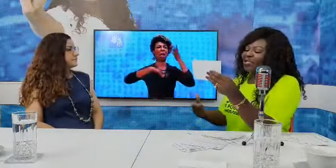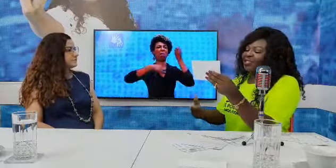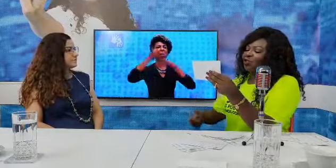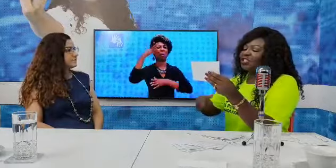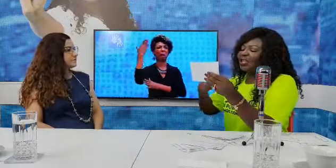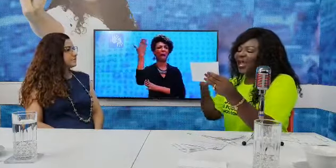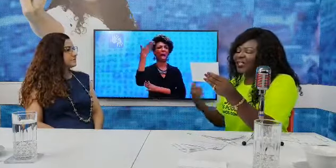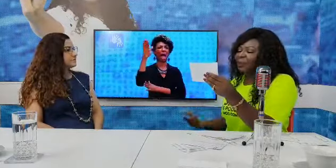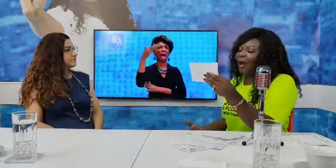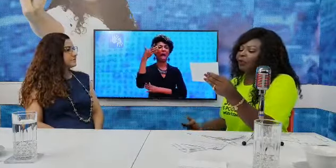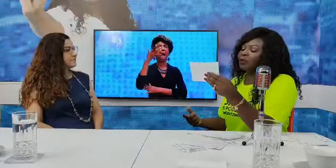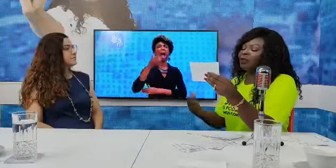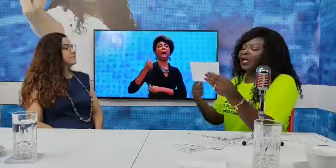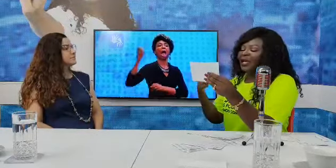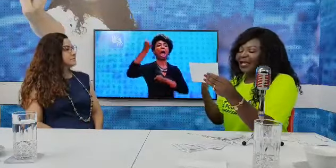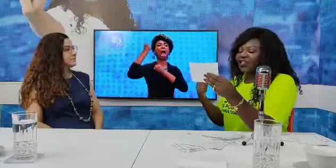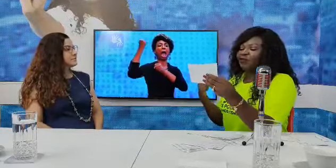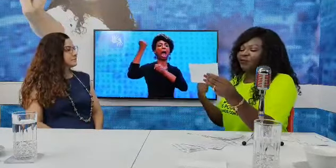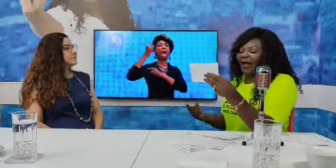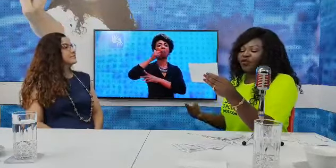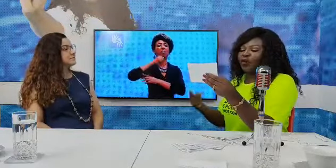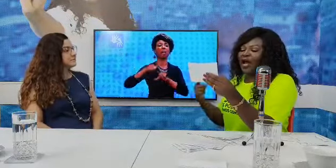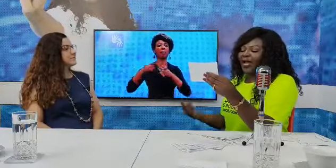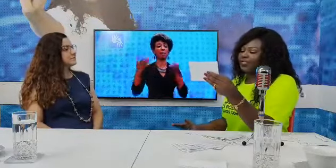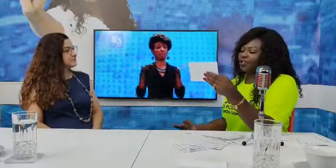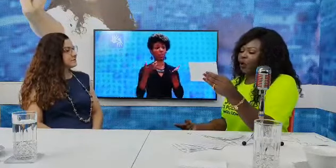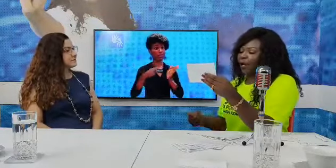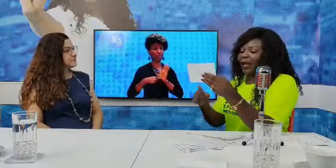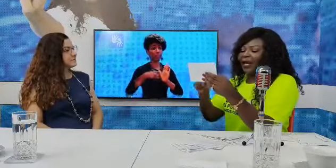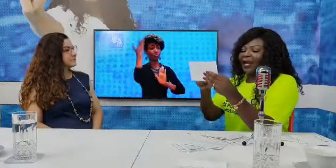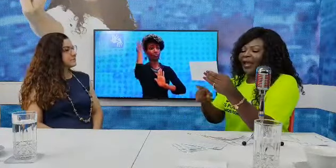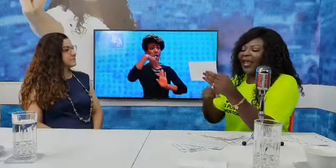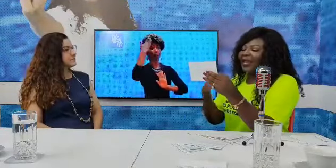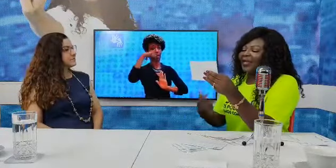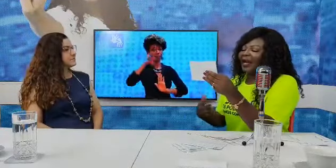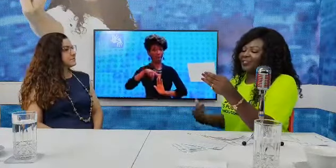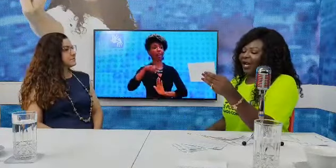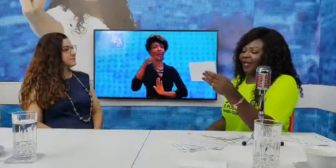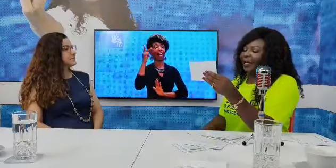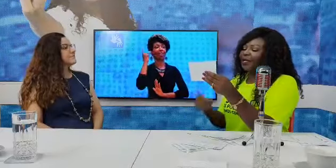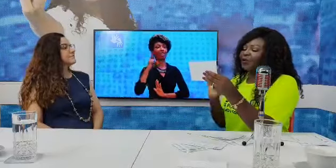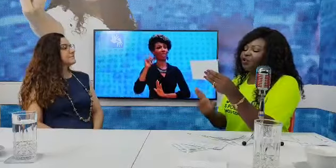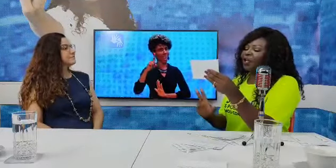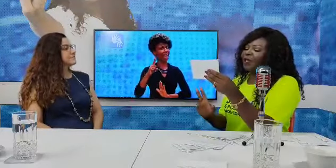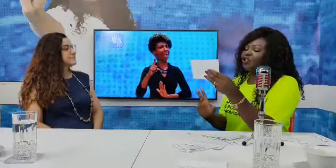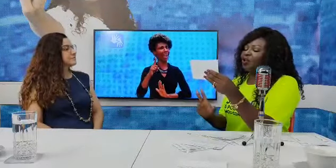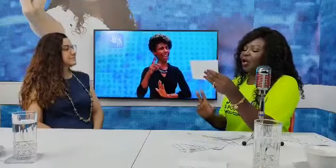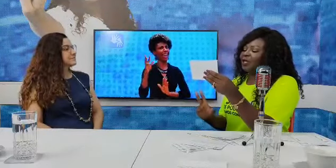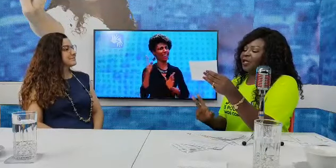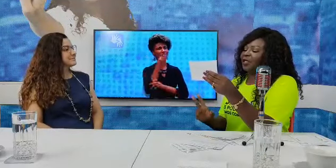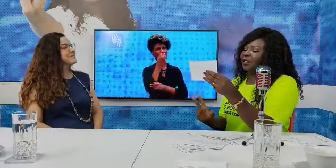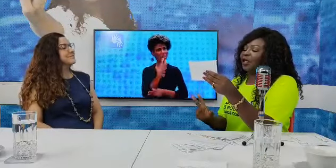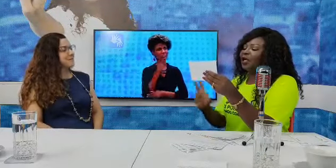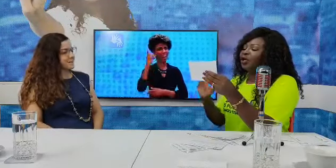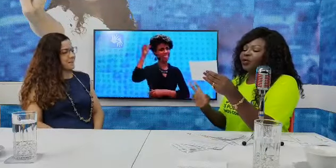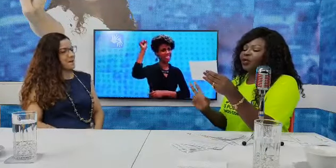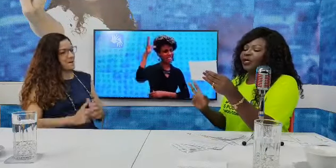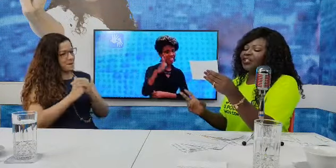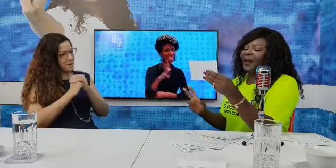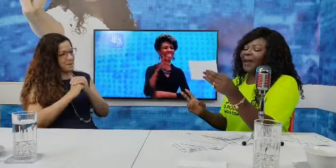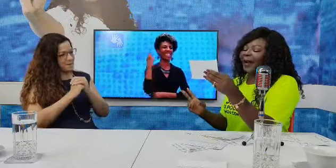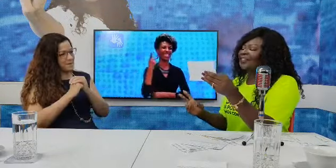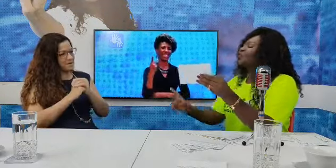suas ações lhe respaldam, que de fato a senhora é engajada. Deus te abençoe, minha querida. E